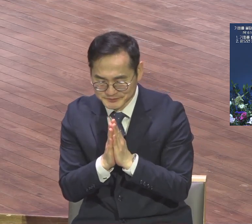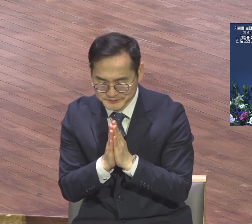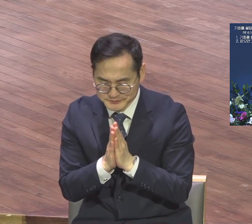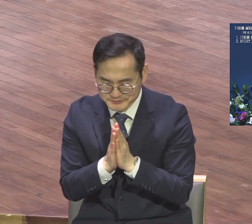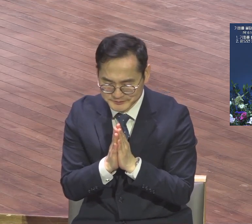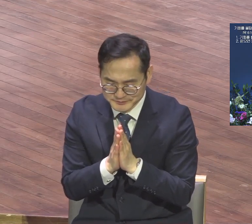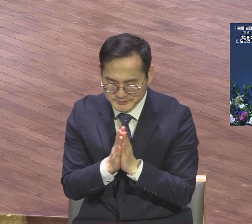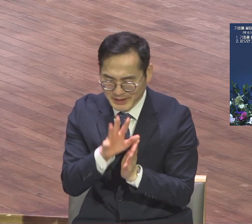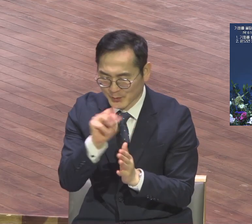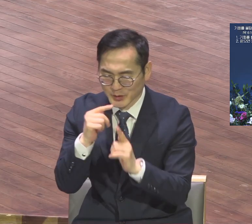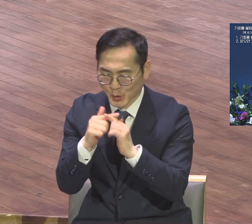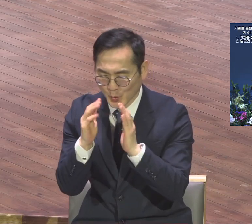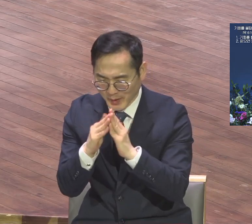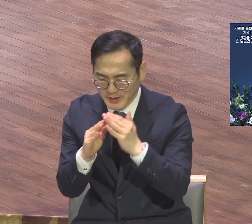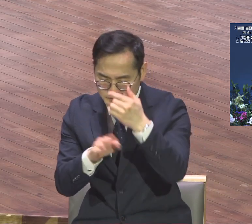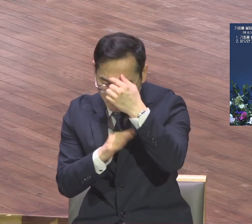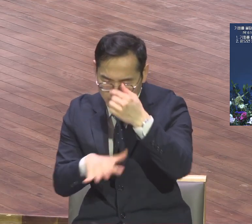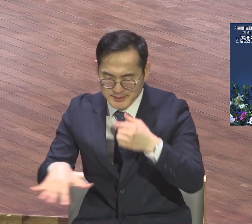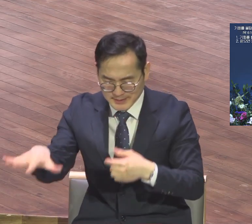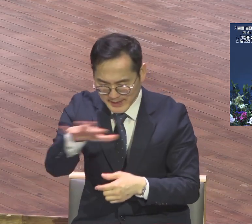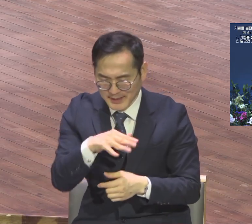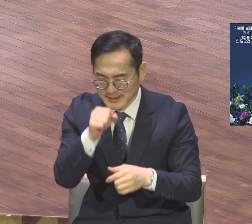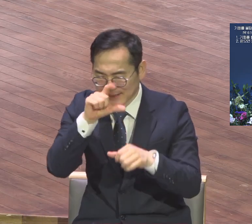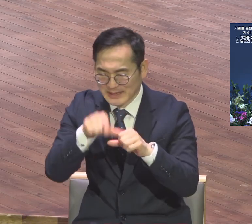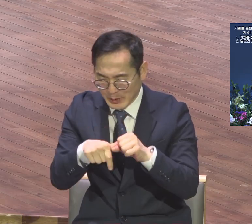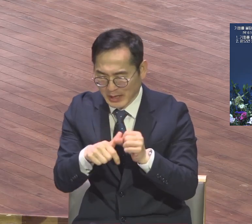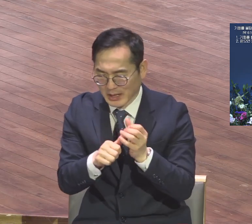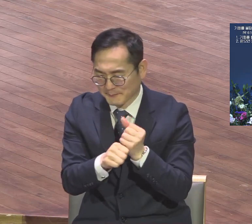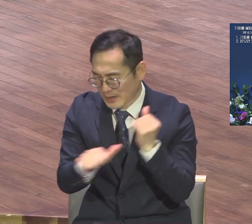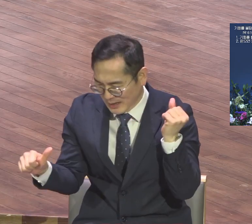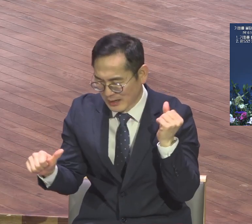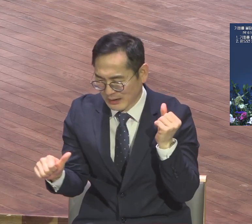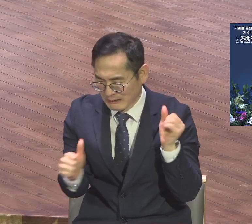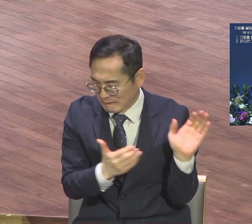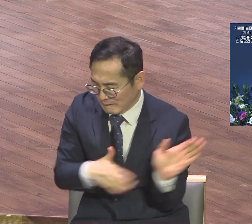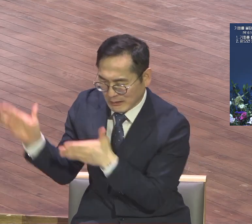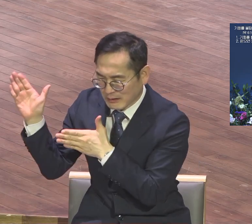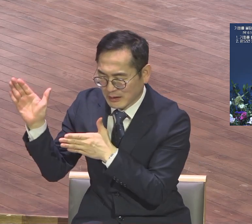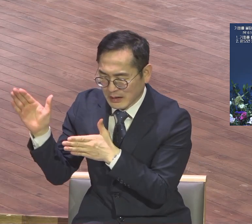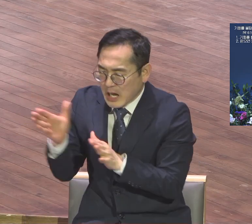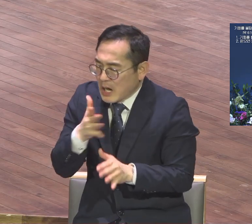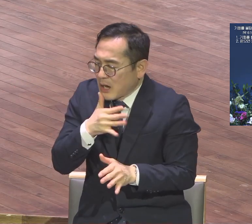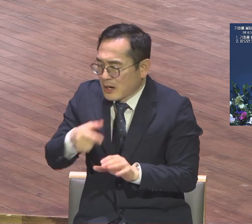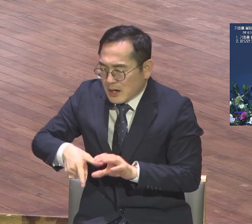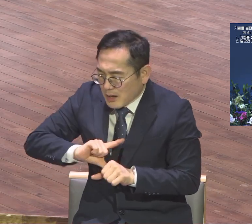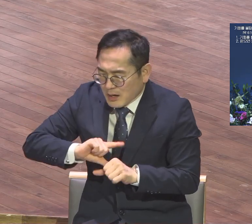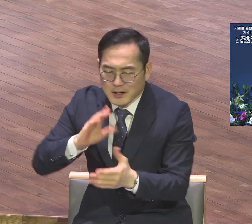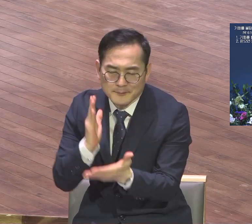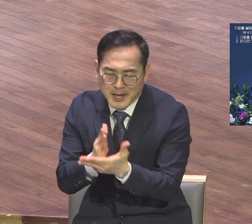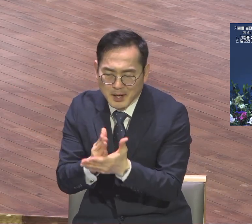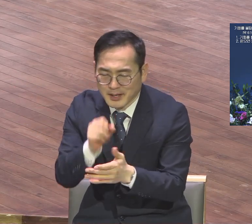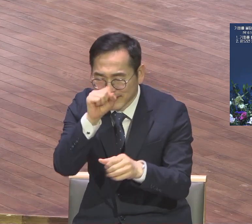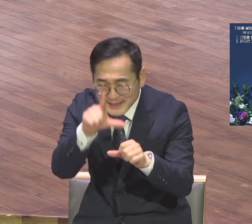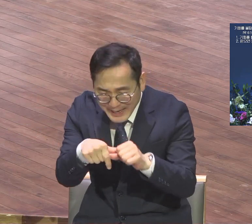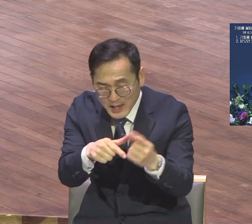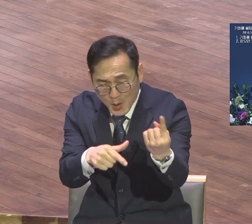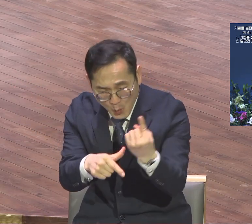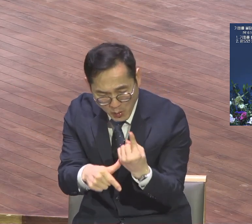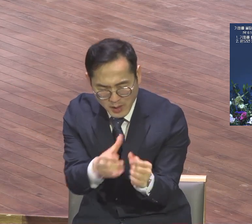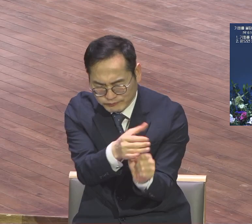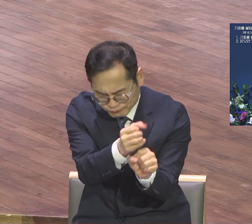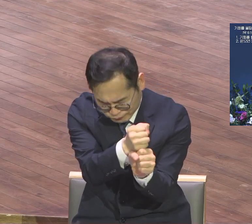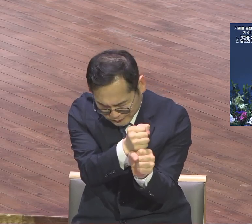모든 성도들 기회를 놓치는 결정적인 실수를 하지 않게 하여 주옵시고, 기회를 붙잡는